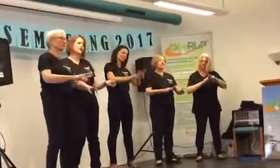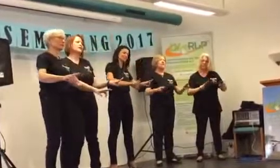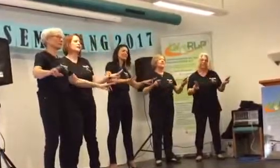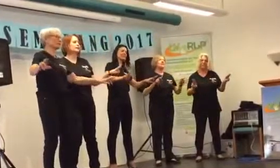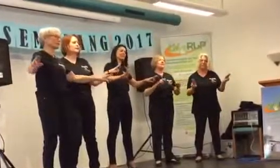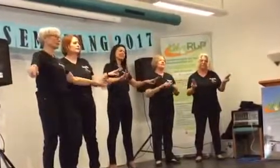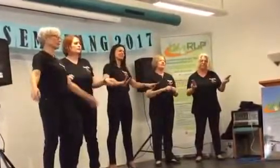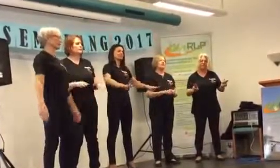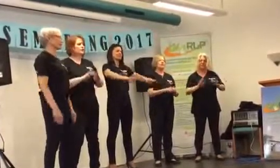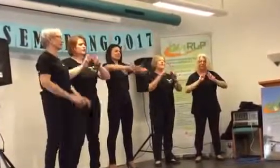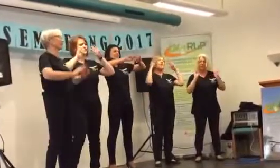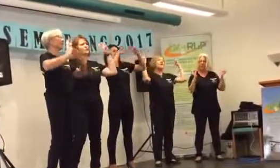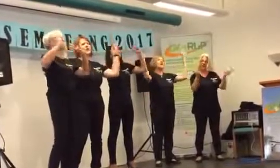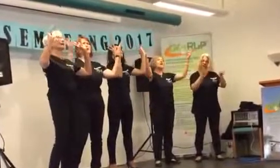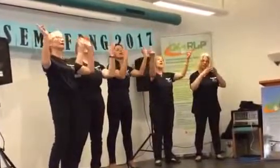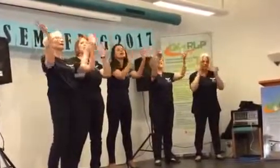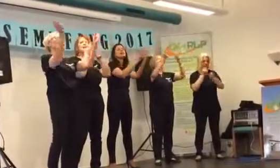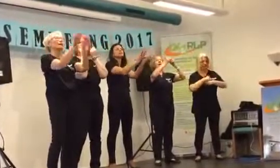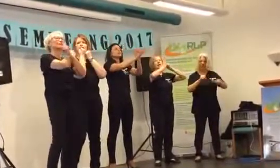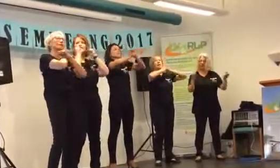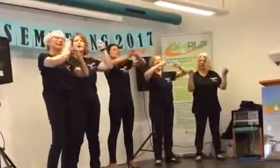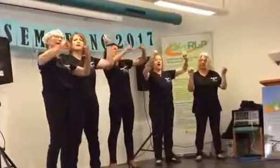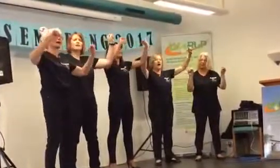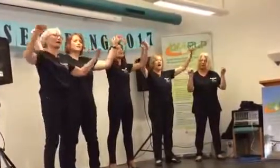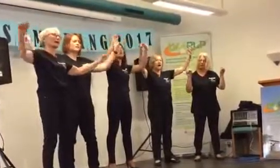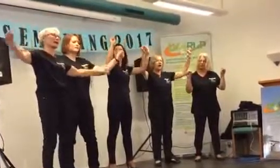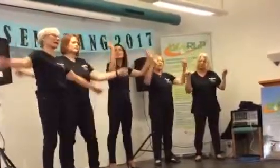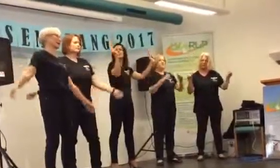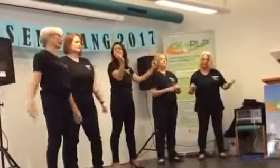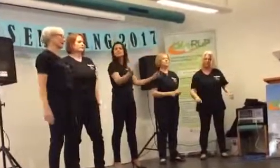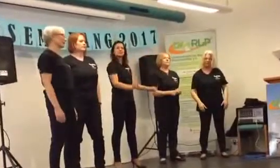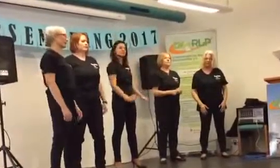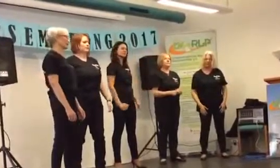mir Frieden und Freiheit auf der